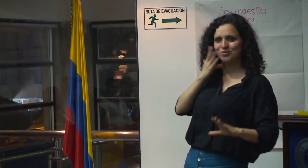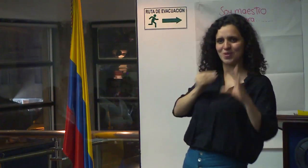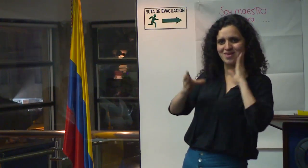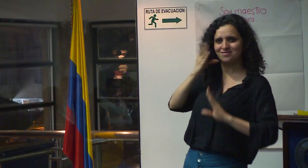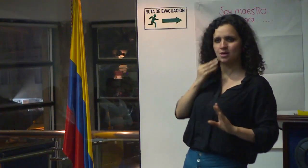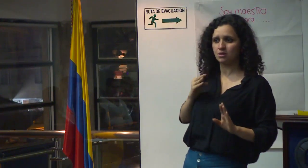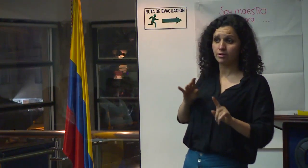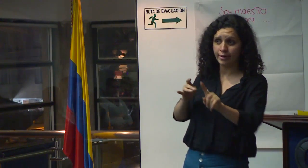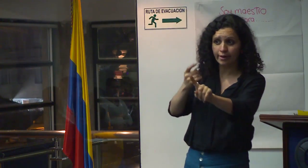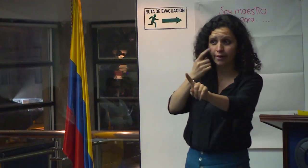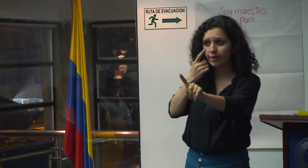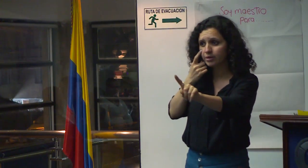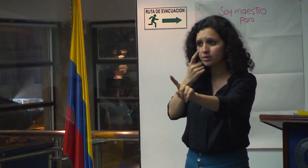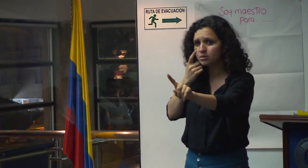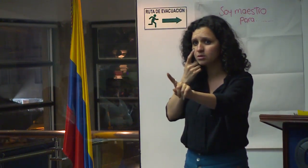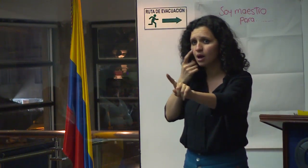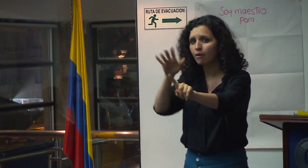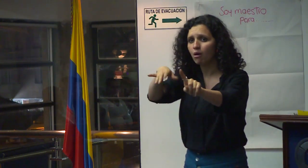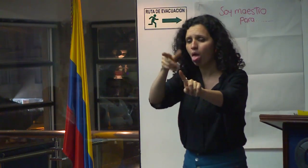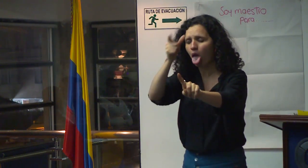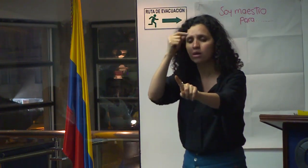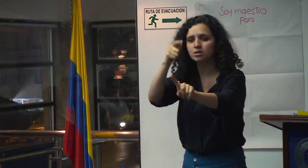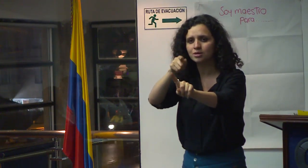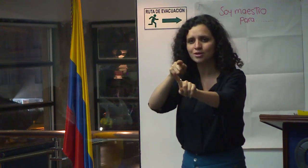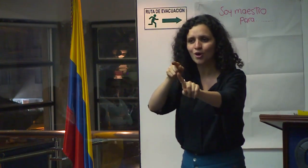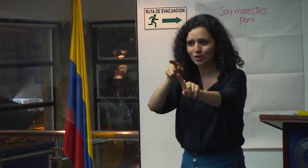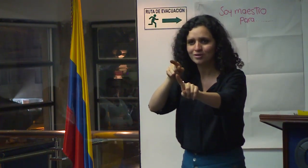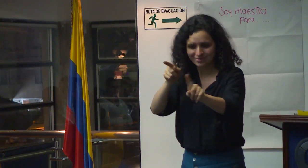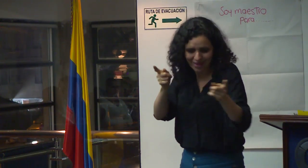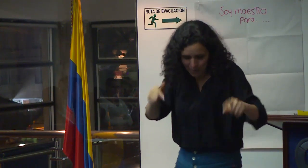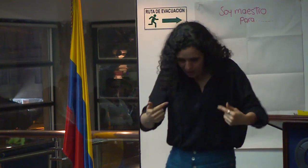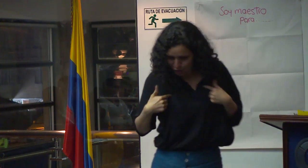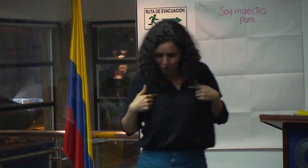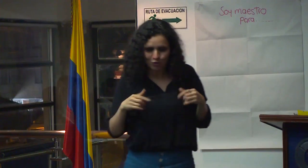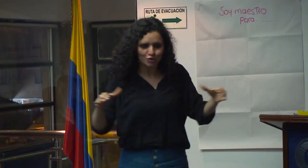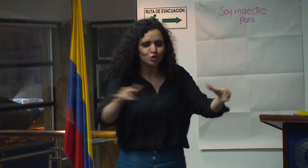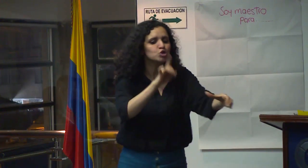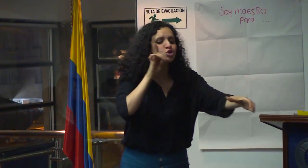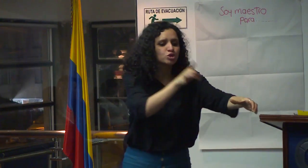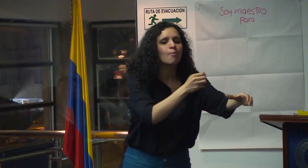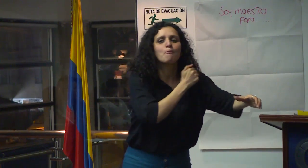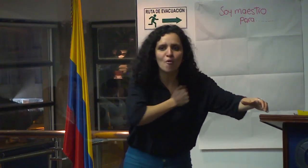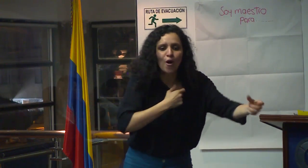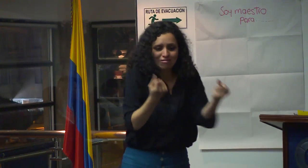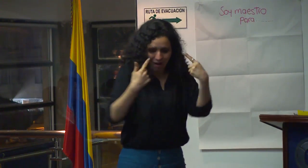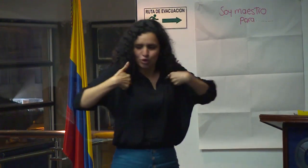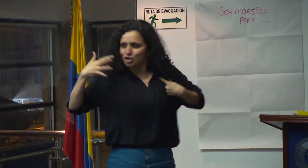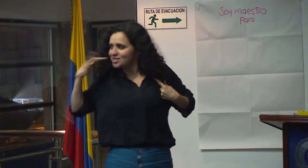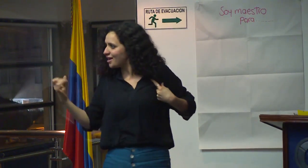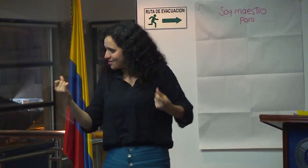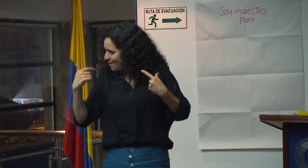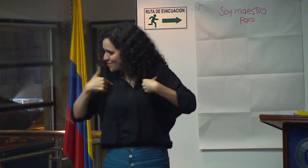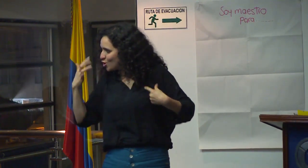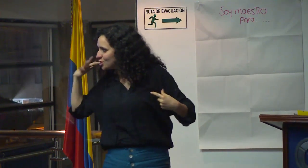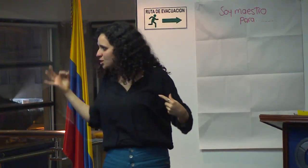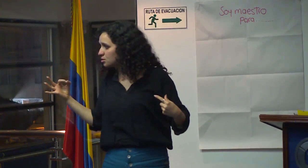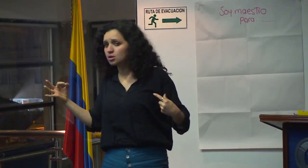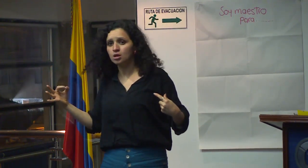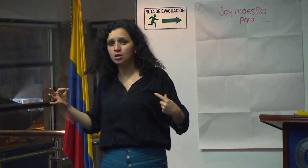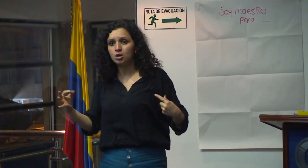ustedes también tienen que entendernos a nosotros. Nosotros los oyentes no somos los únicos que tenemos que entenderlos a